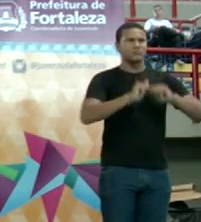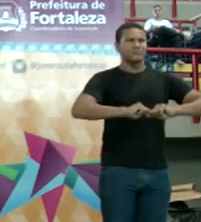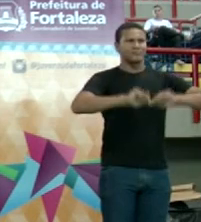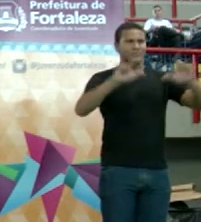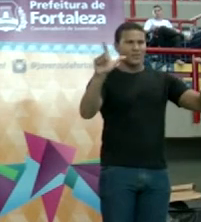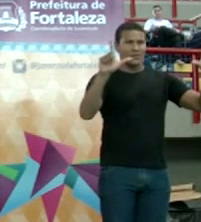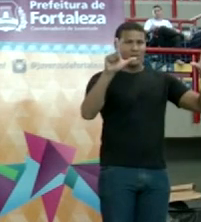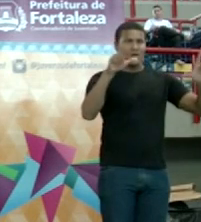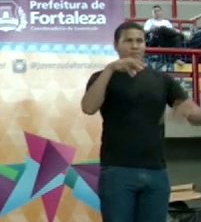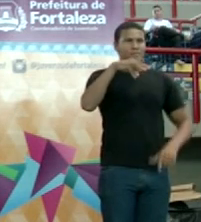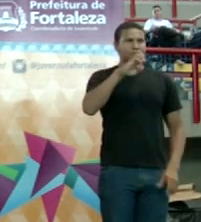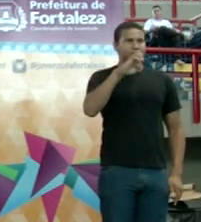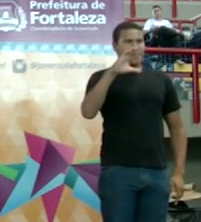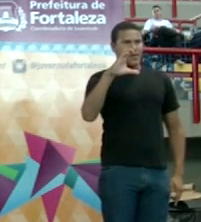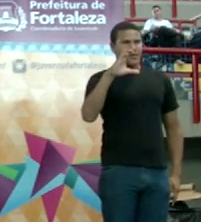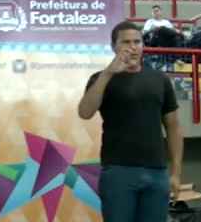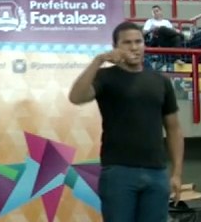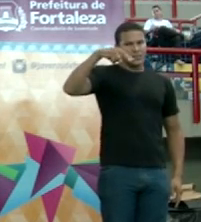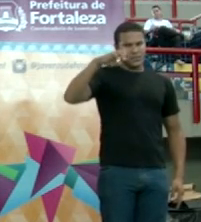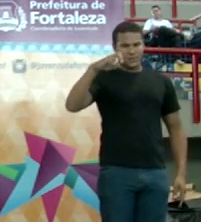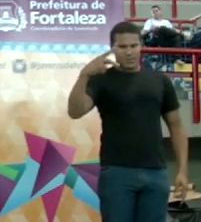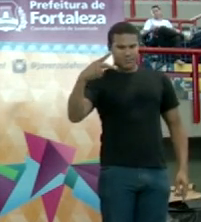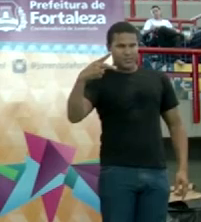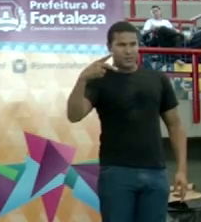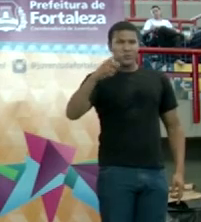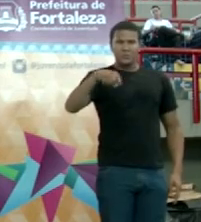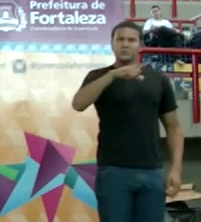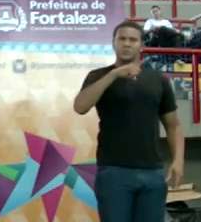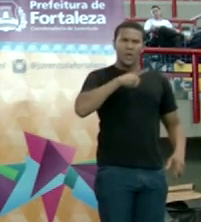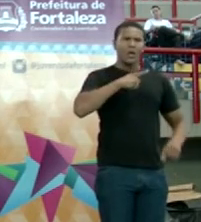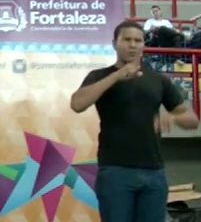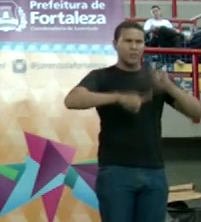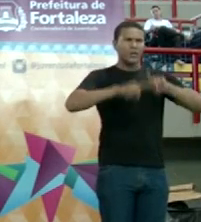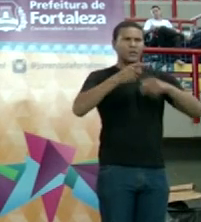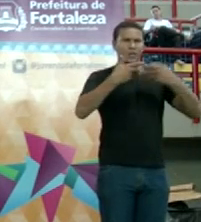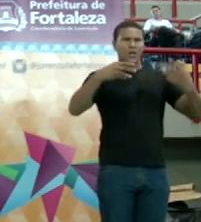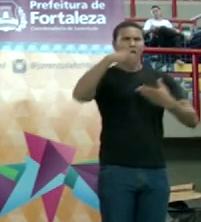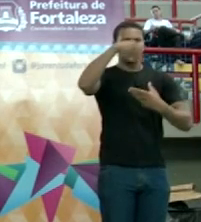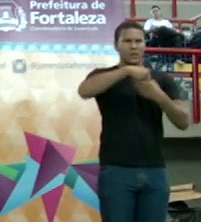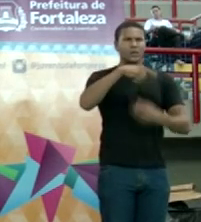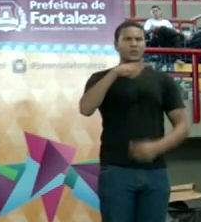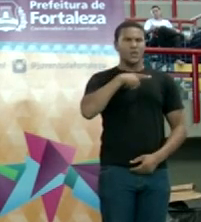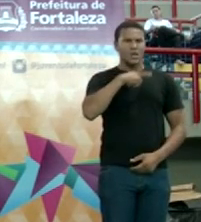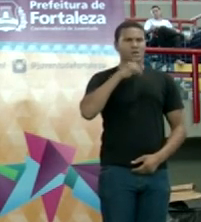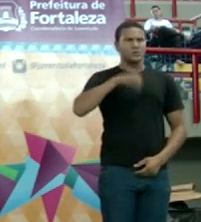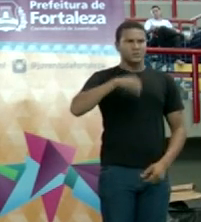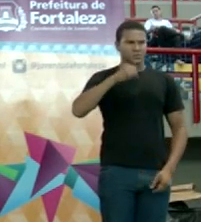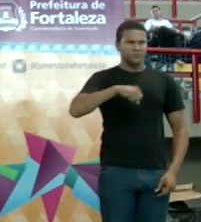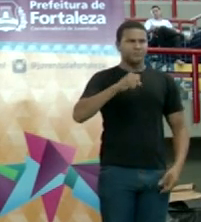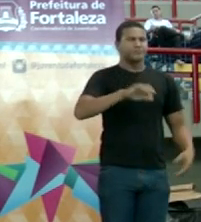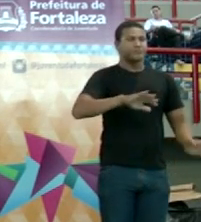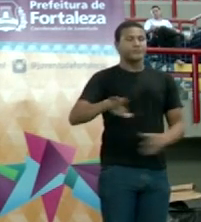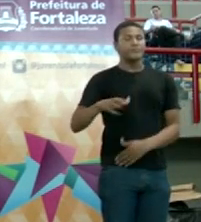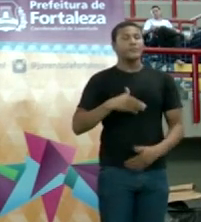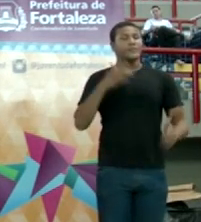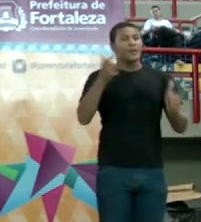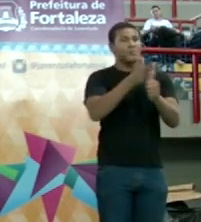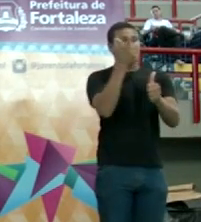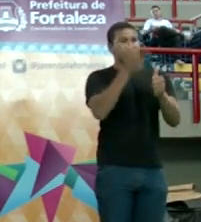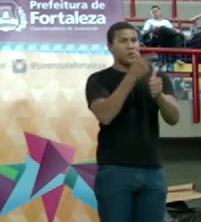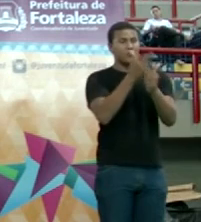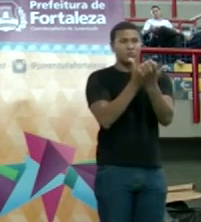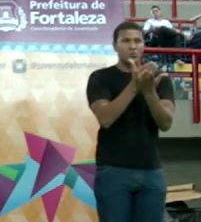verificar como esse material ainda está lá. Em primeiro lugar, é necessário, para iniciarmos o